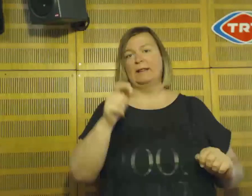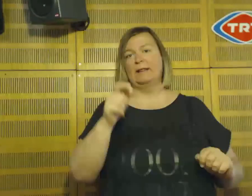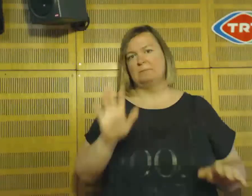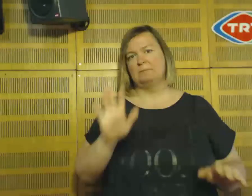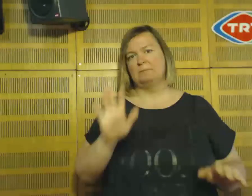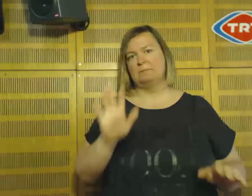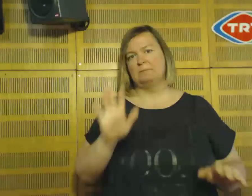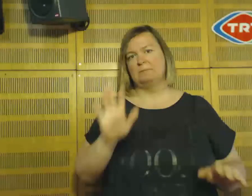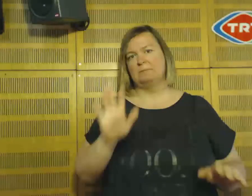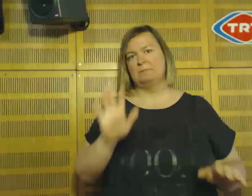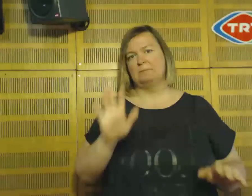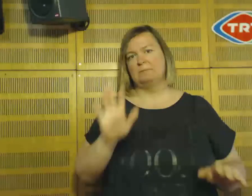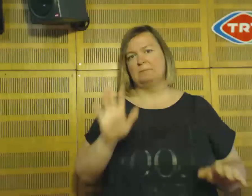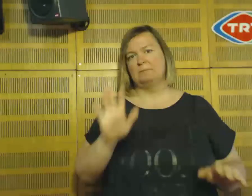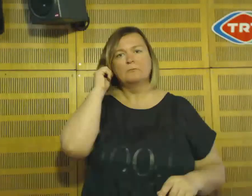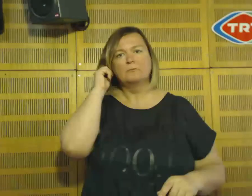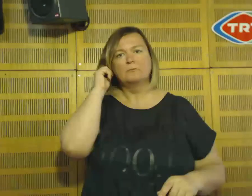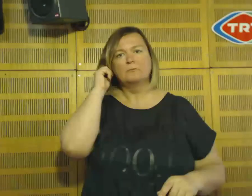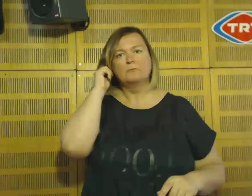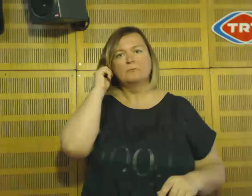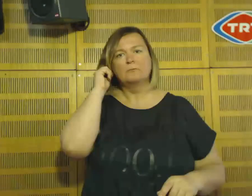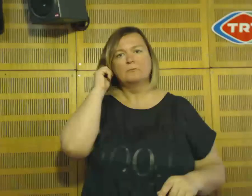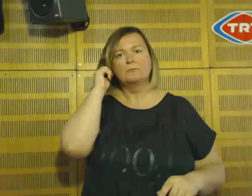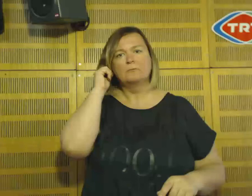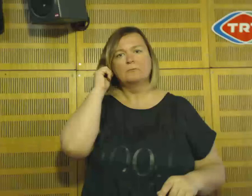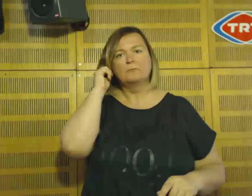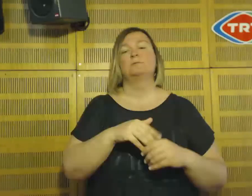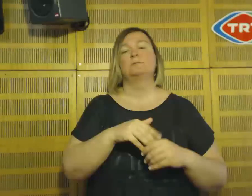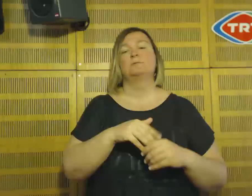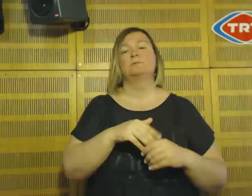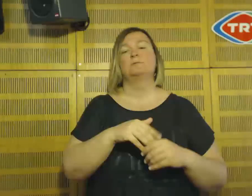Çünkü seçim olması artı tayin